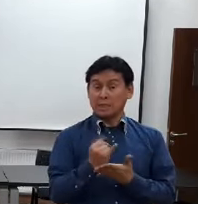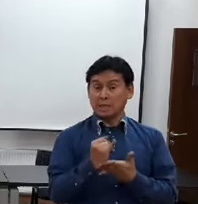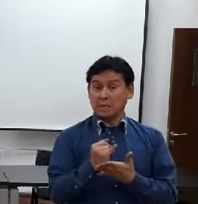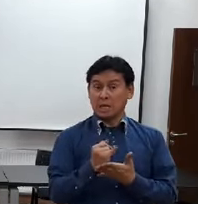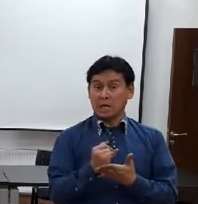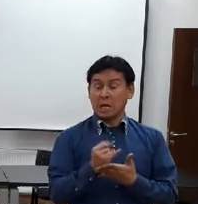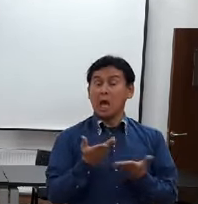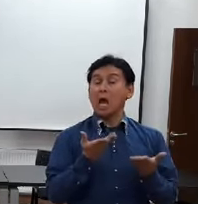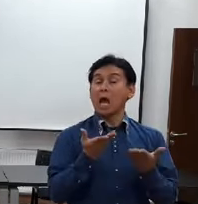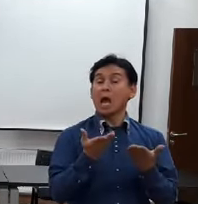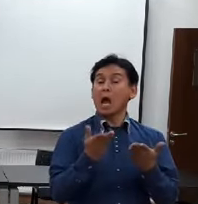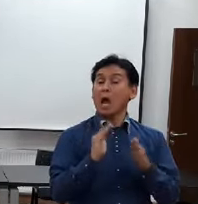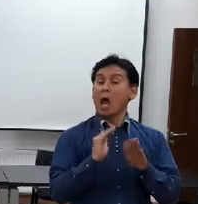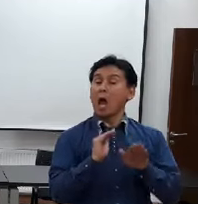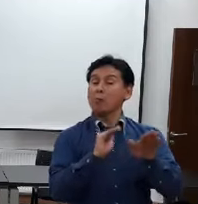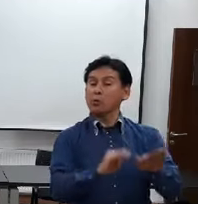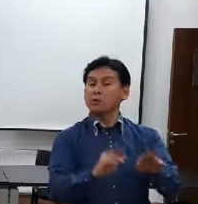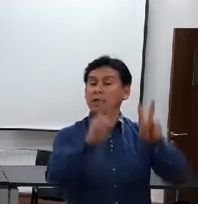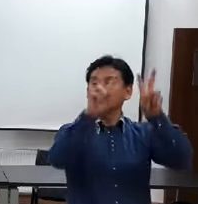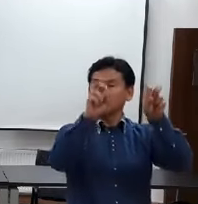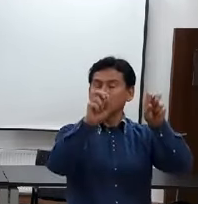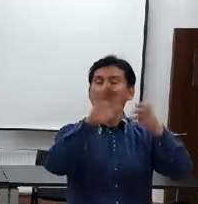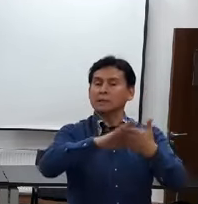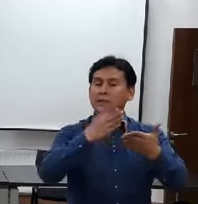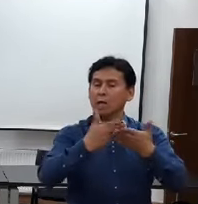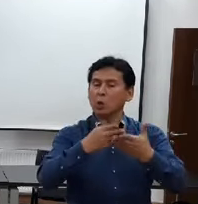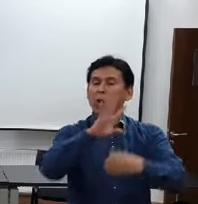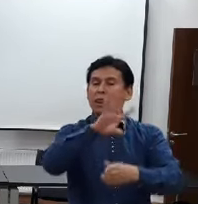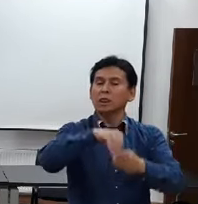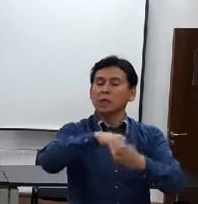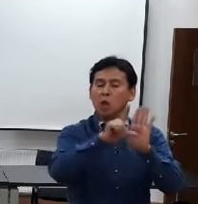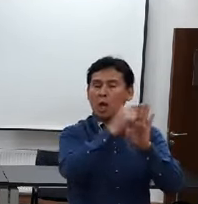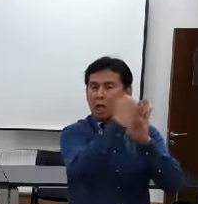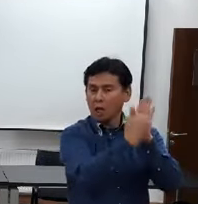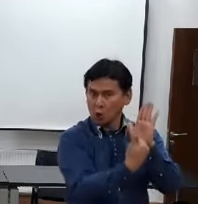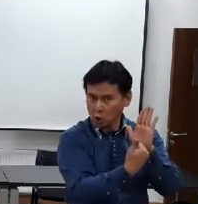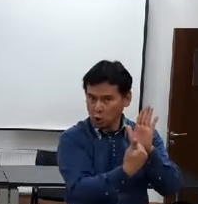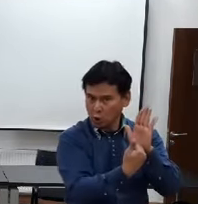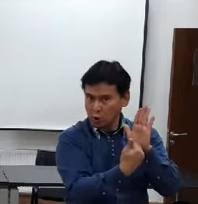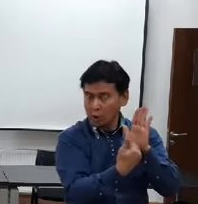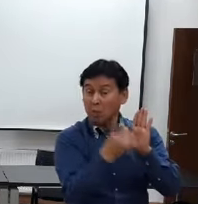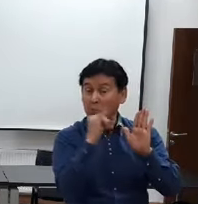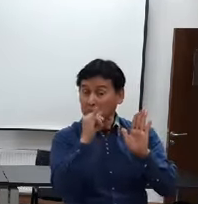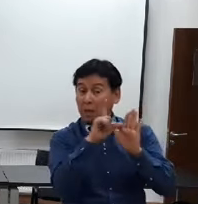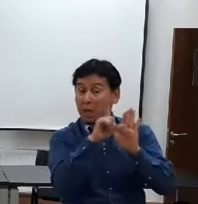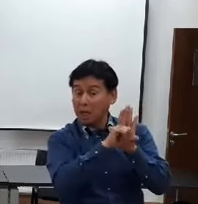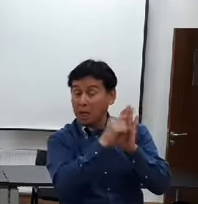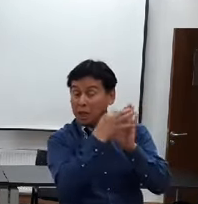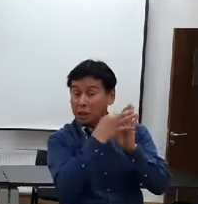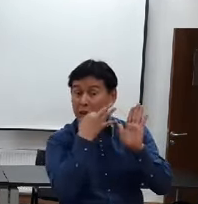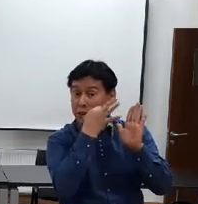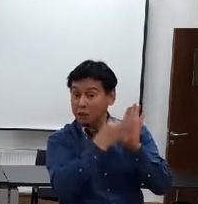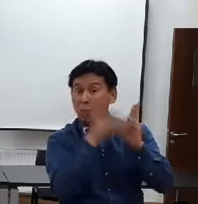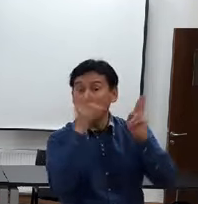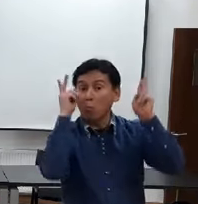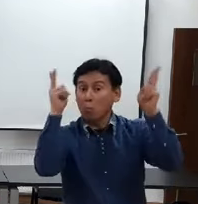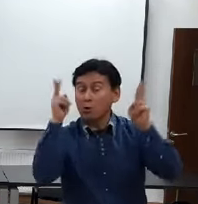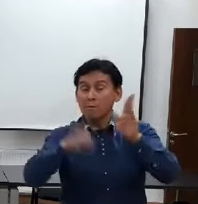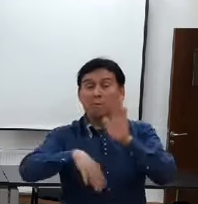asesorar en cuanto a cuáles son las medidas sanitarias dentro de la legislación vigente y la legislación vigente prohíbe